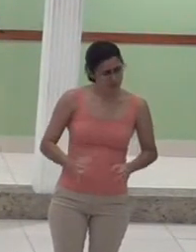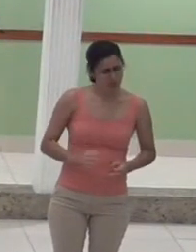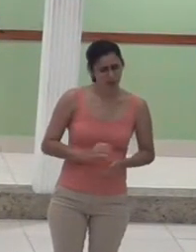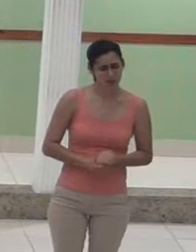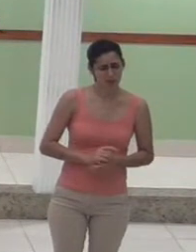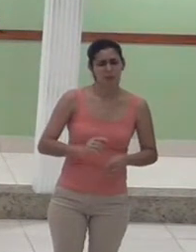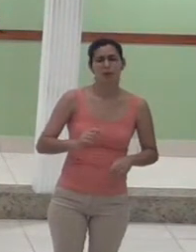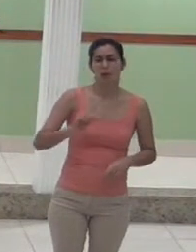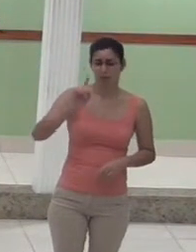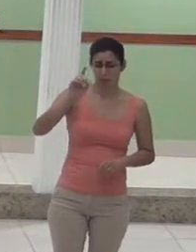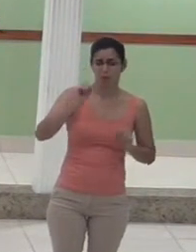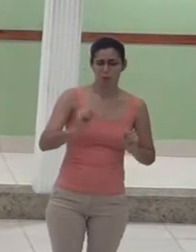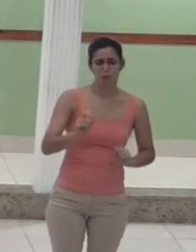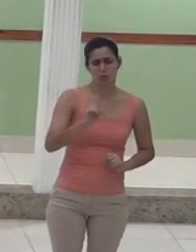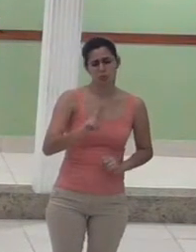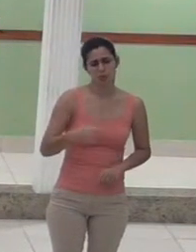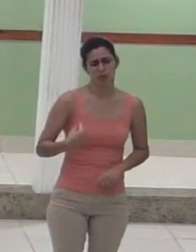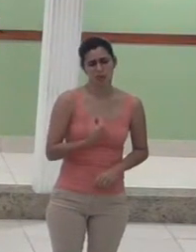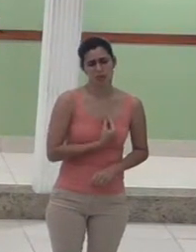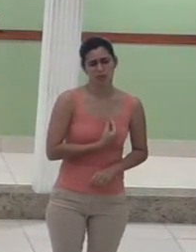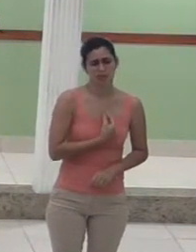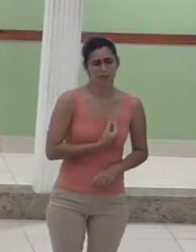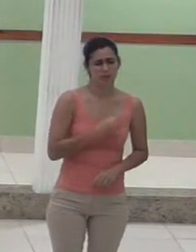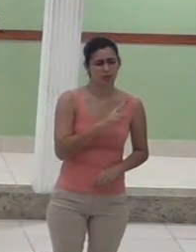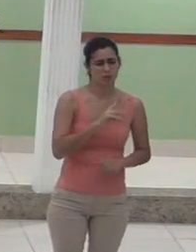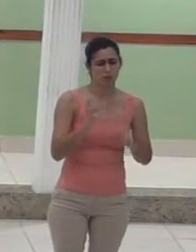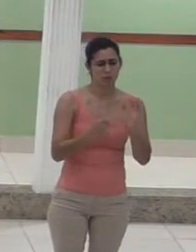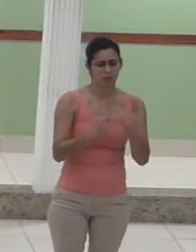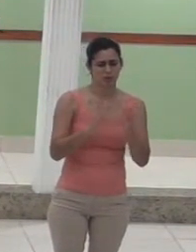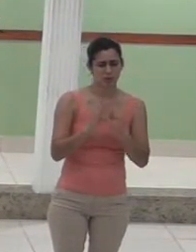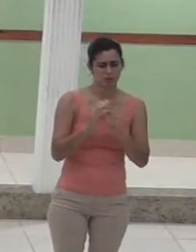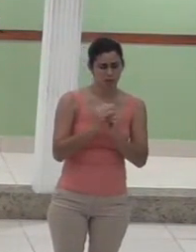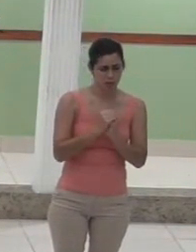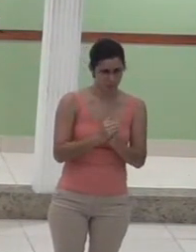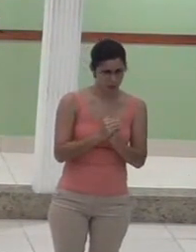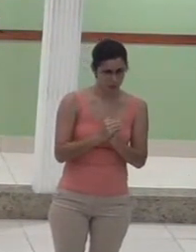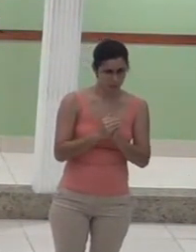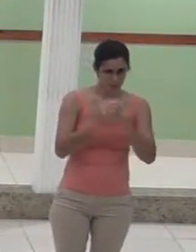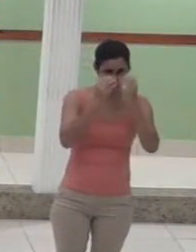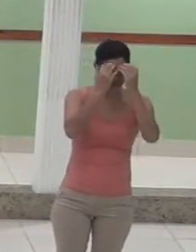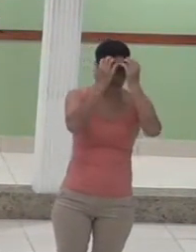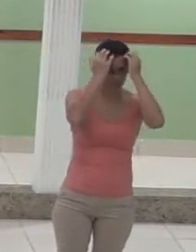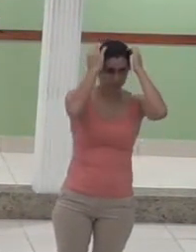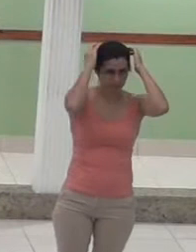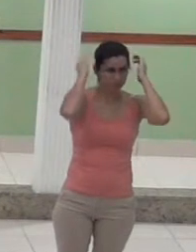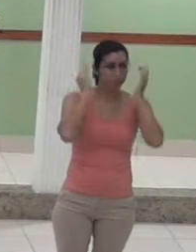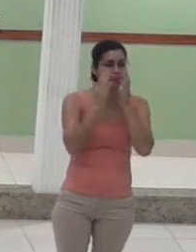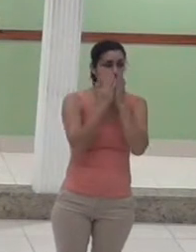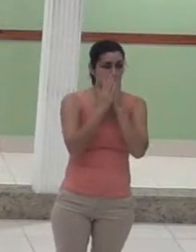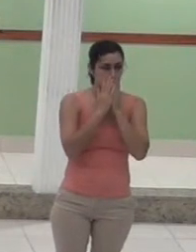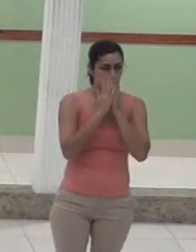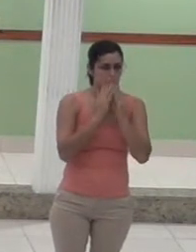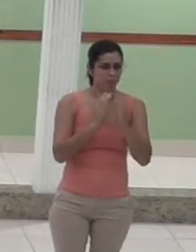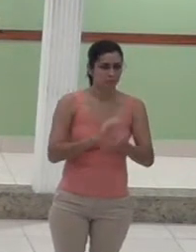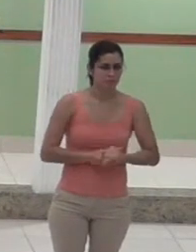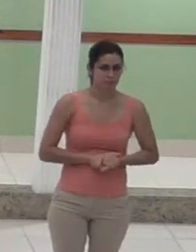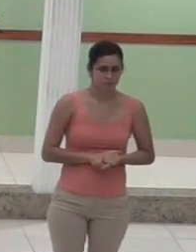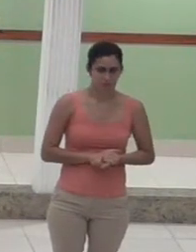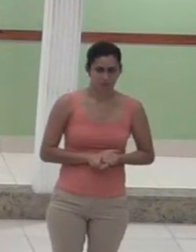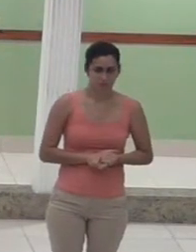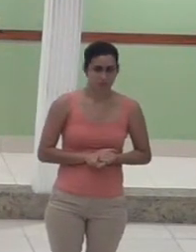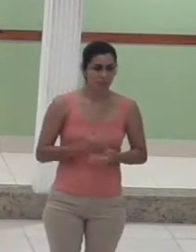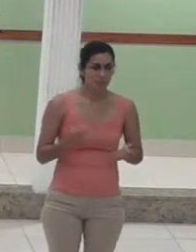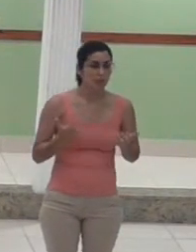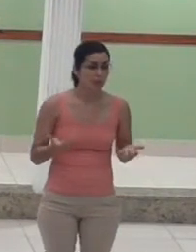purifica, Senhor. É a nossa oração em nome de Jesus. Amém. Eu queria agora chamar aqui à frente a irmã